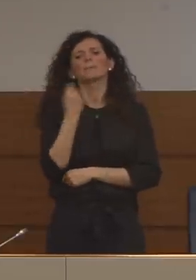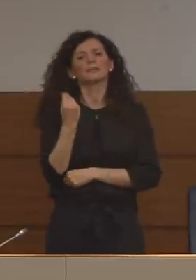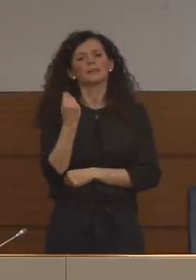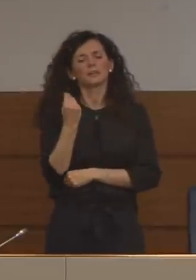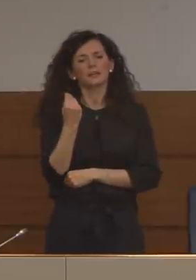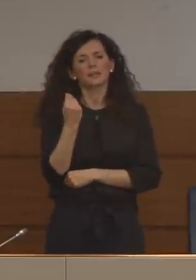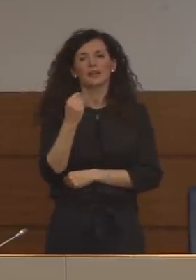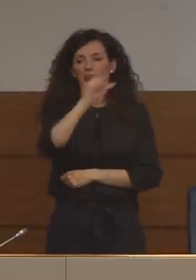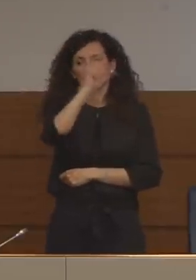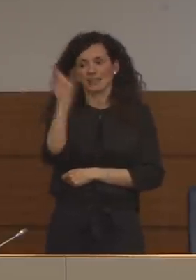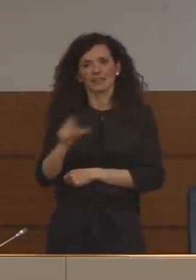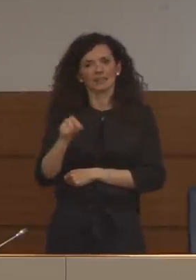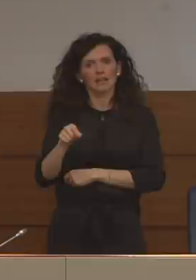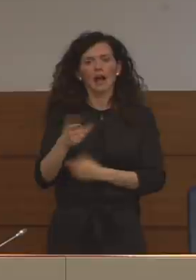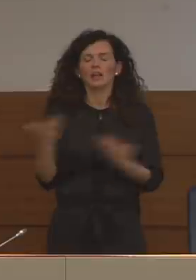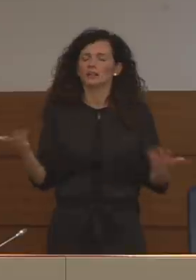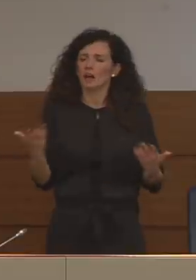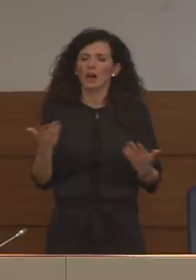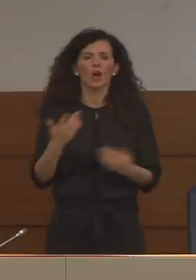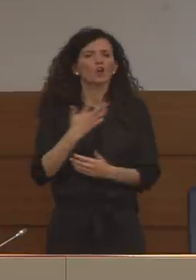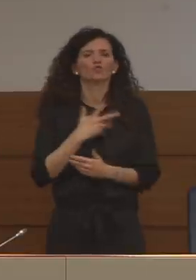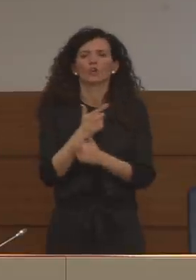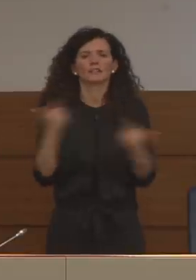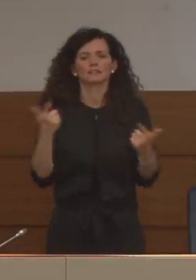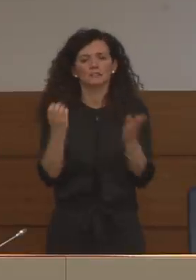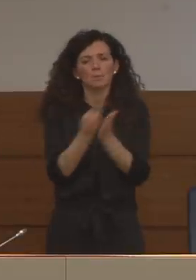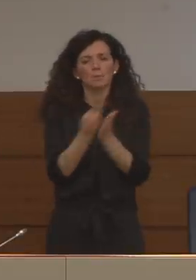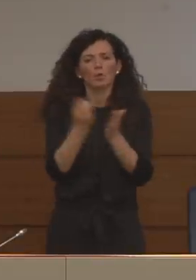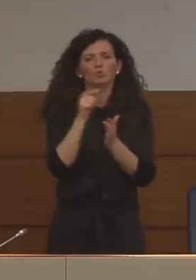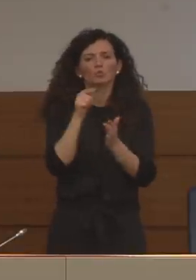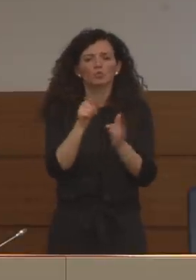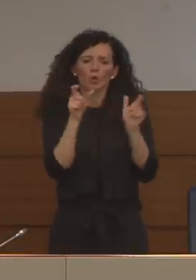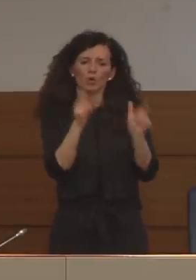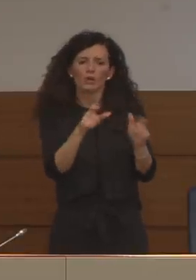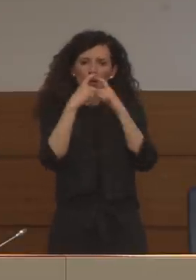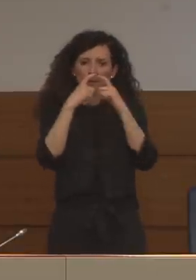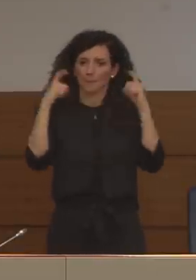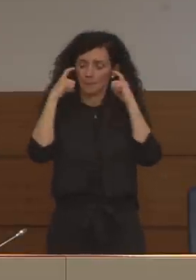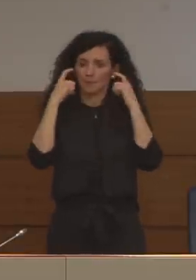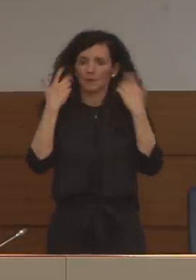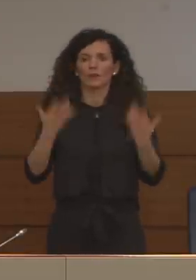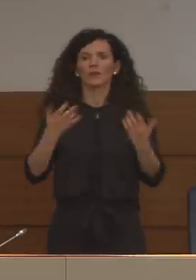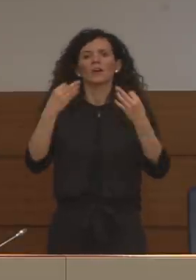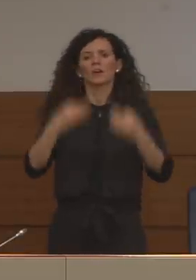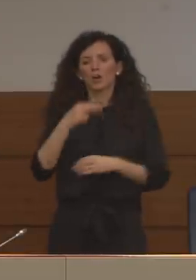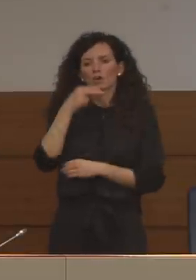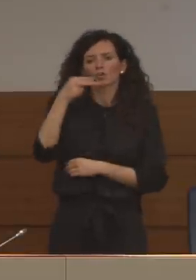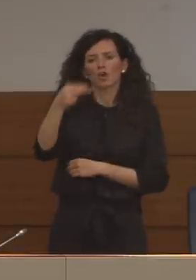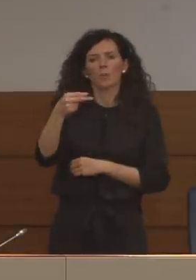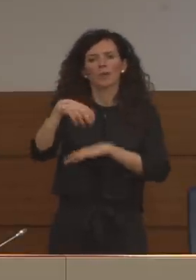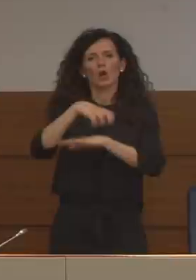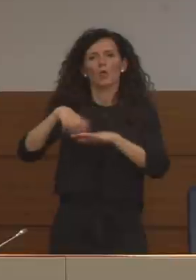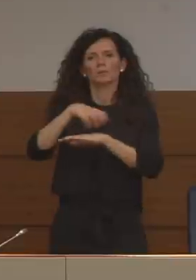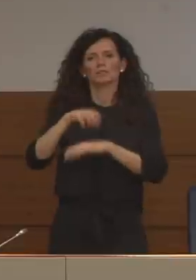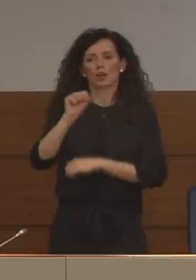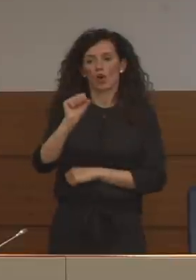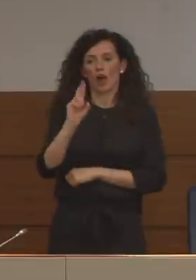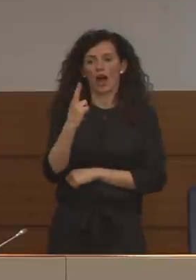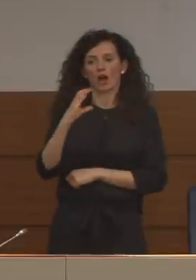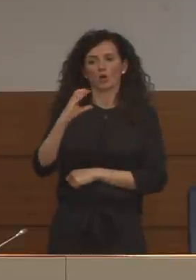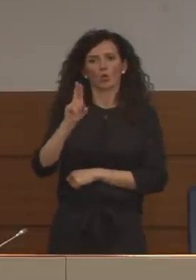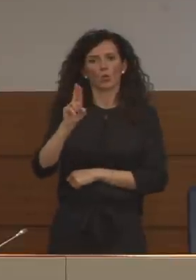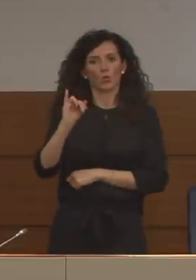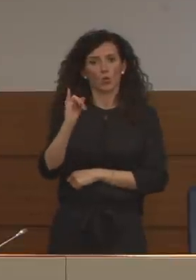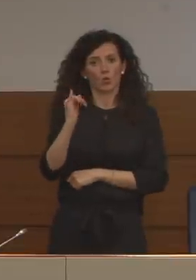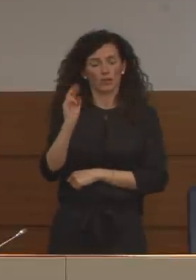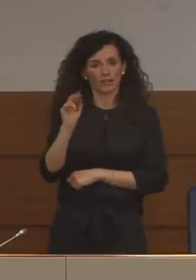paese non esistono produzioni di questo tipo e la nomina del commissario arcuri e per supportare